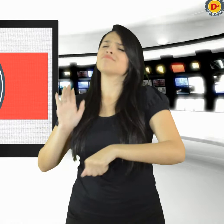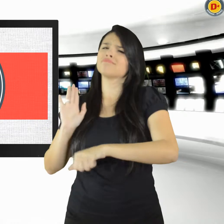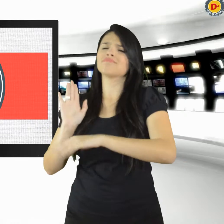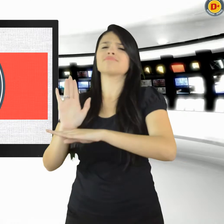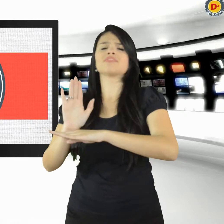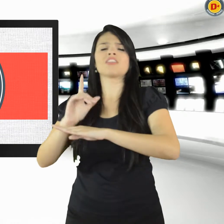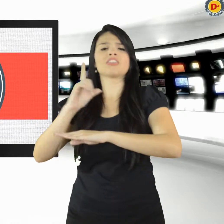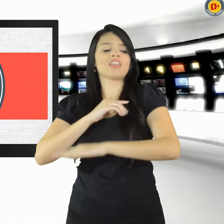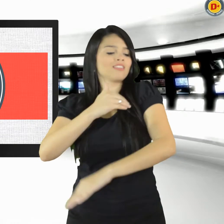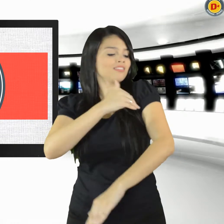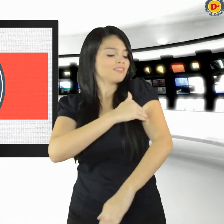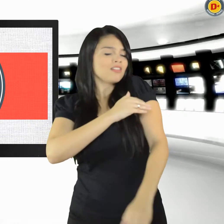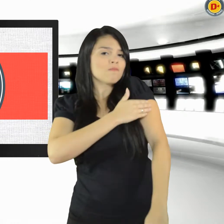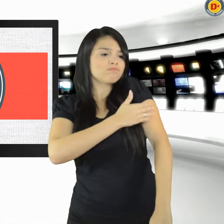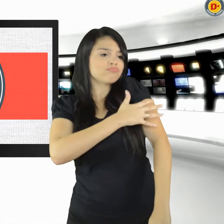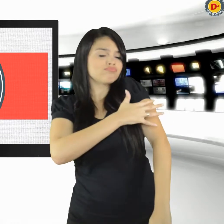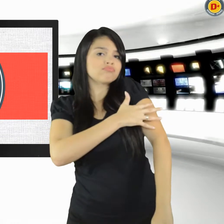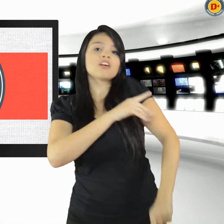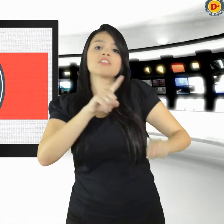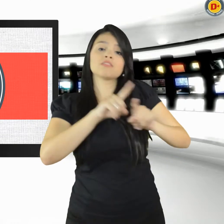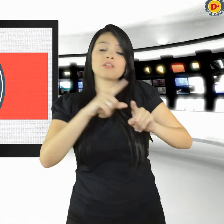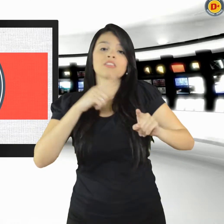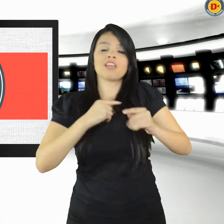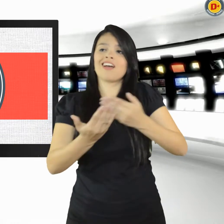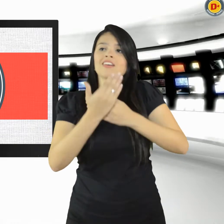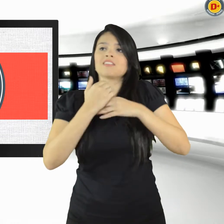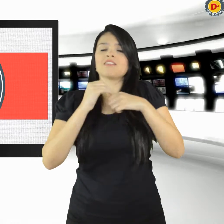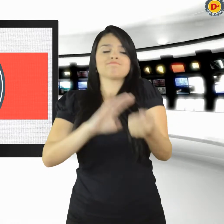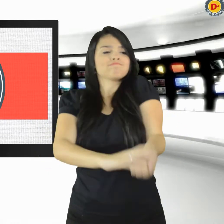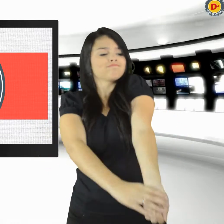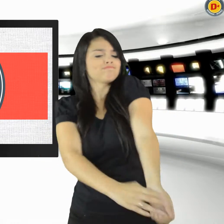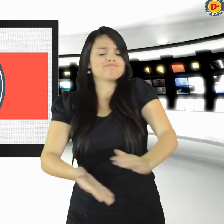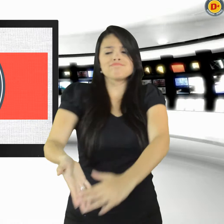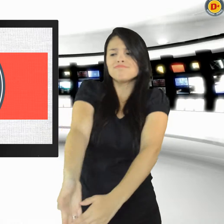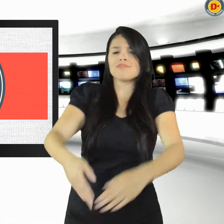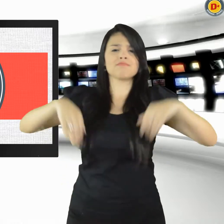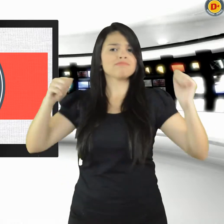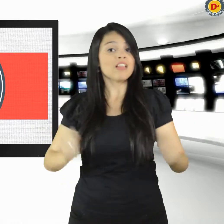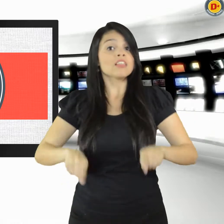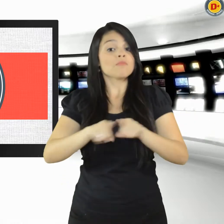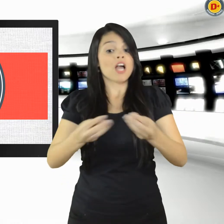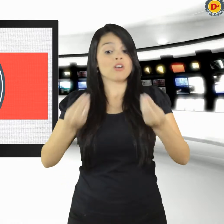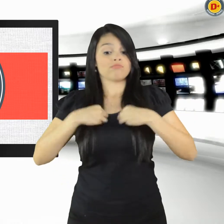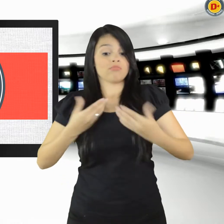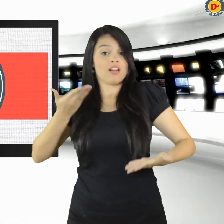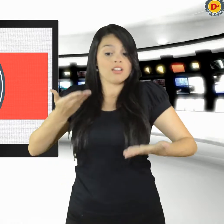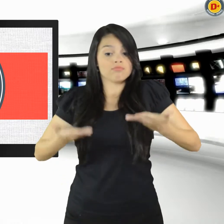espasmos musculares aumentar a flexibilidade estimular o equilíbrio melhorar as atividades